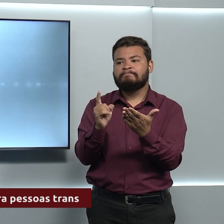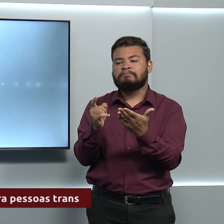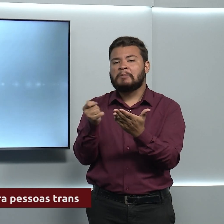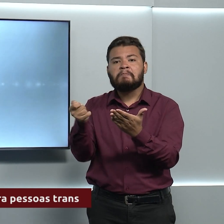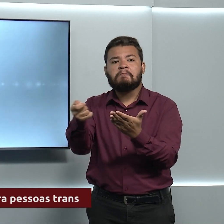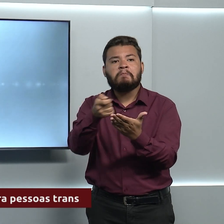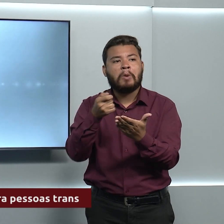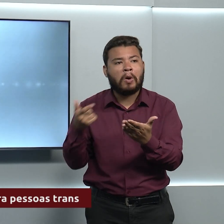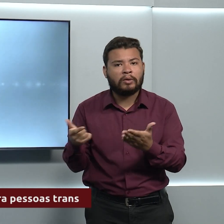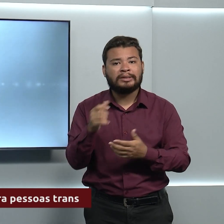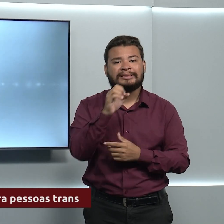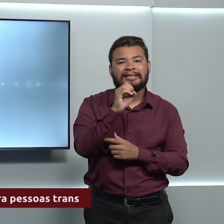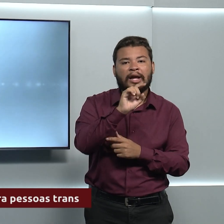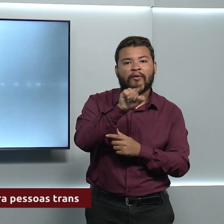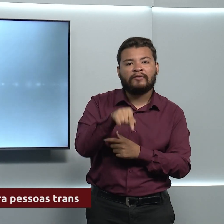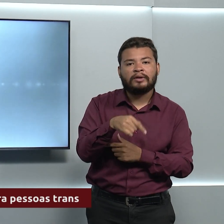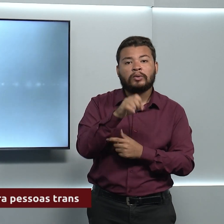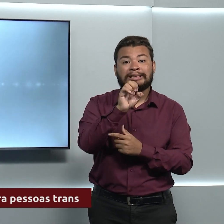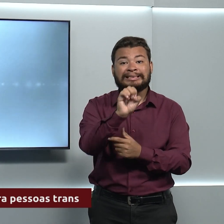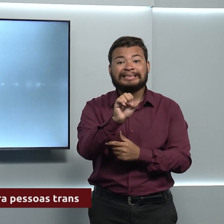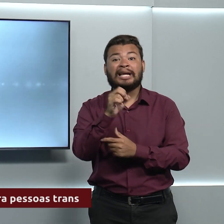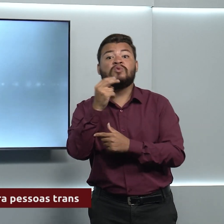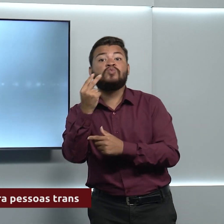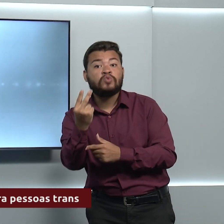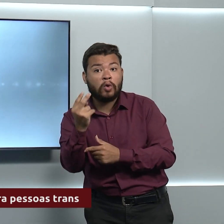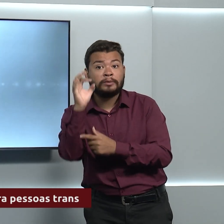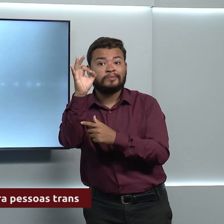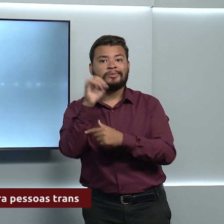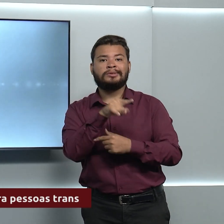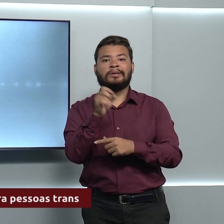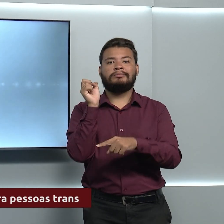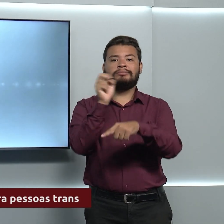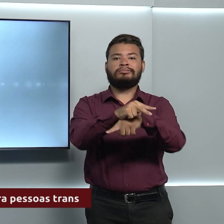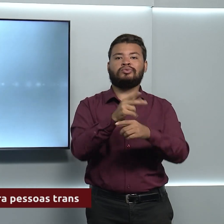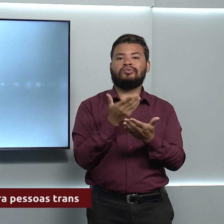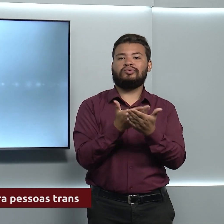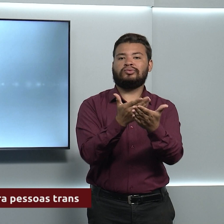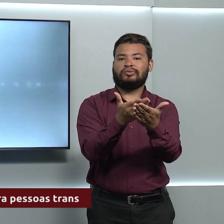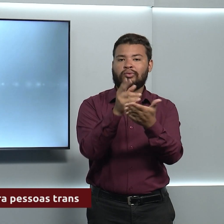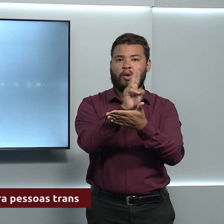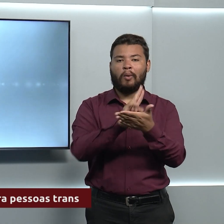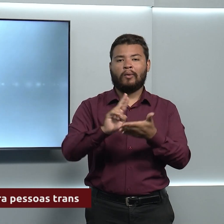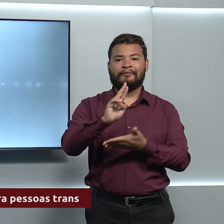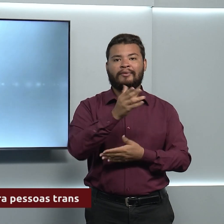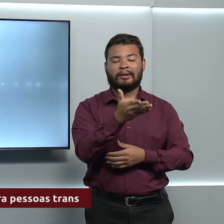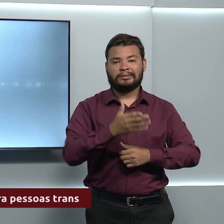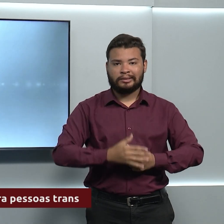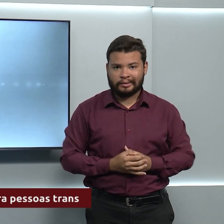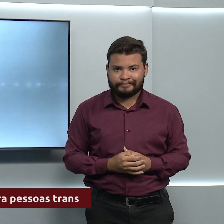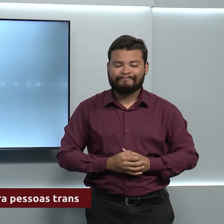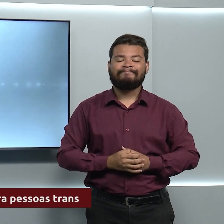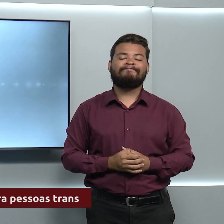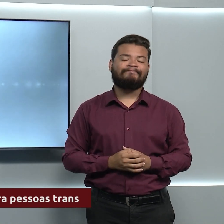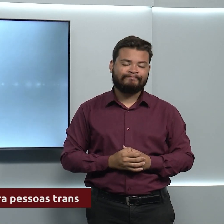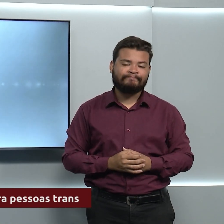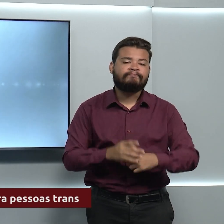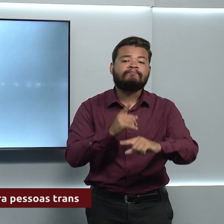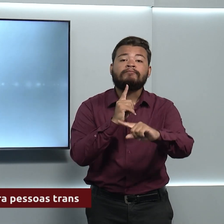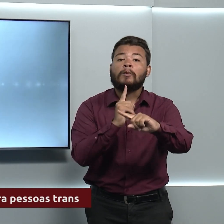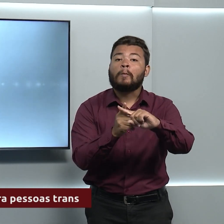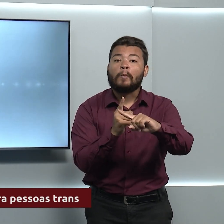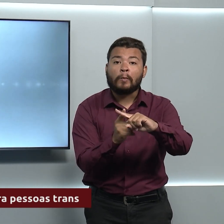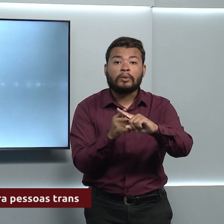0,02% dessas pessoas fazem um curso superior, né? Essas pessoas, elas, por conta, né, desse traço